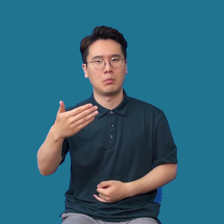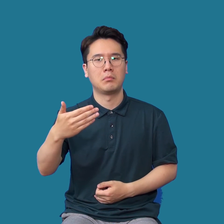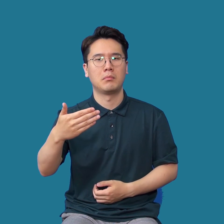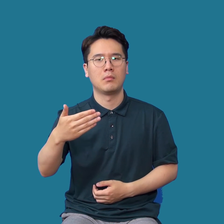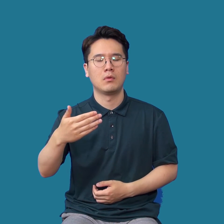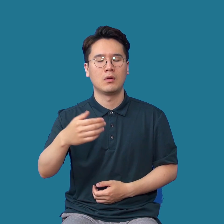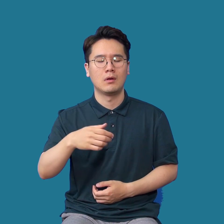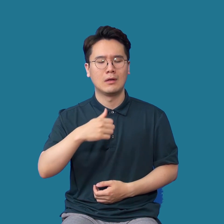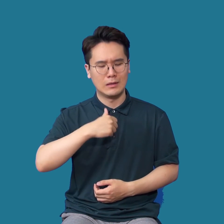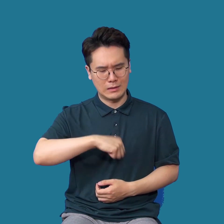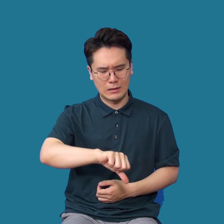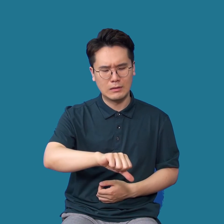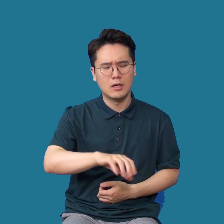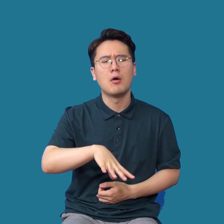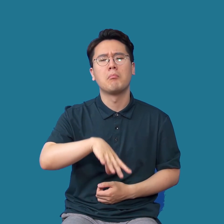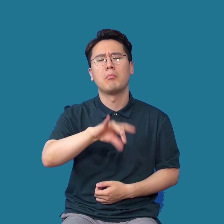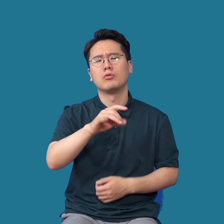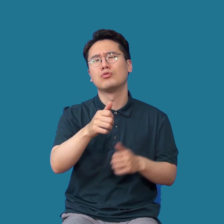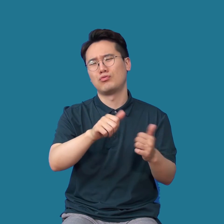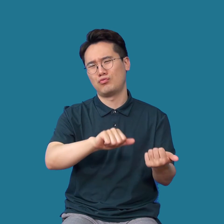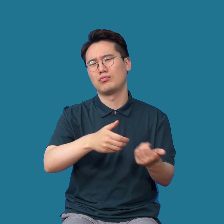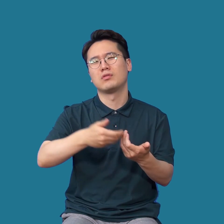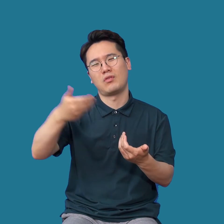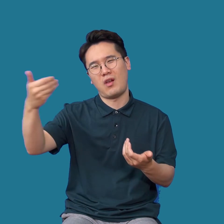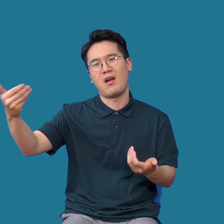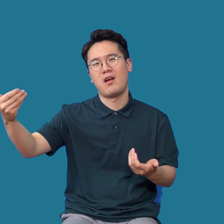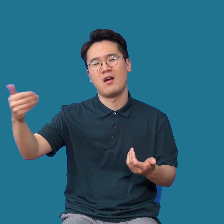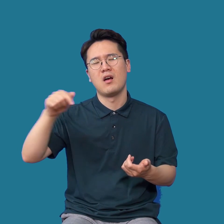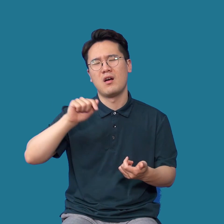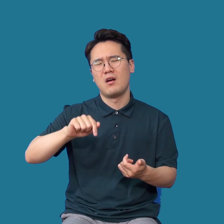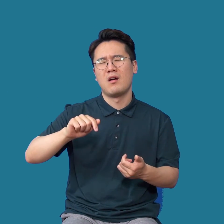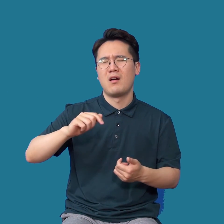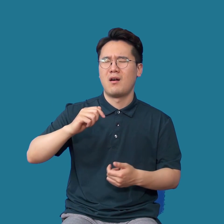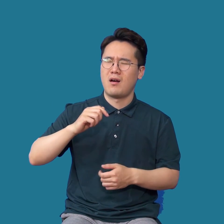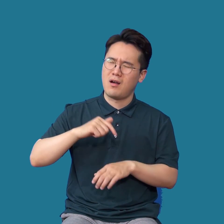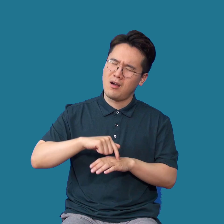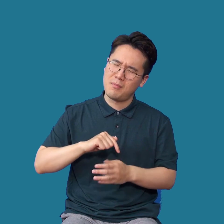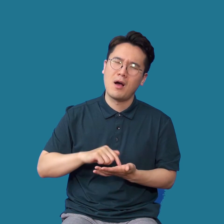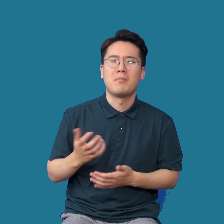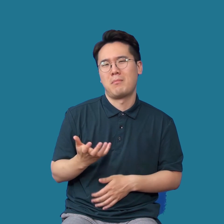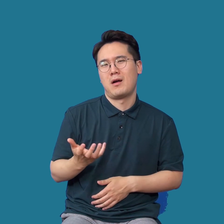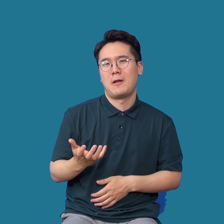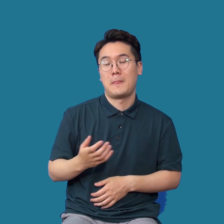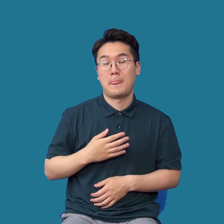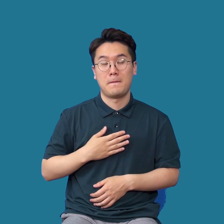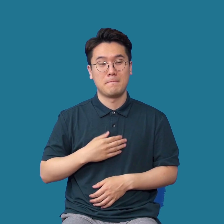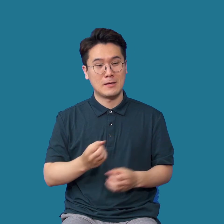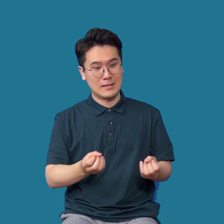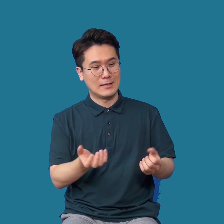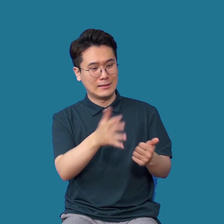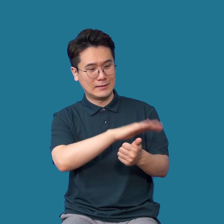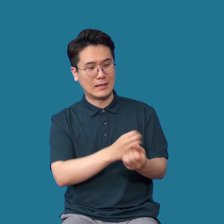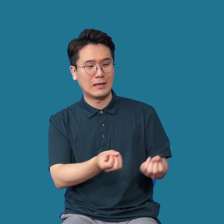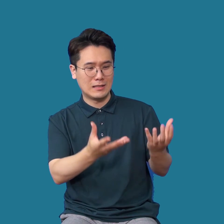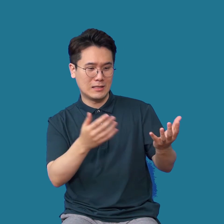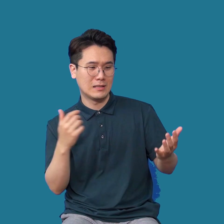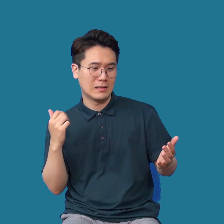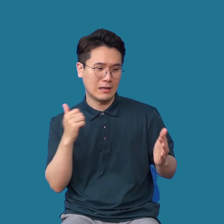먼저 떠나보내는 것처럼 가슴 아픈 일이 없죠. 저도 장례식에 가서 말을 잘 못하겠더라고요.